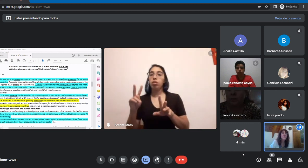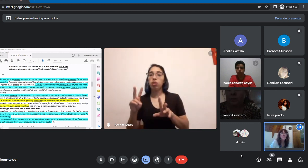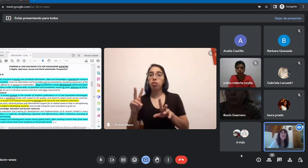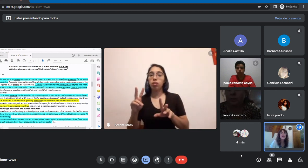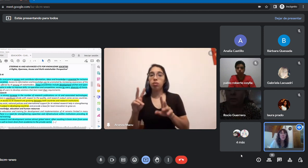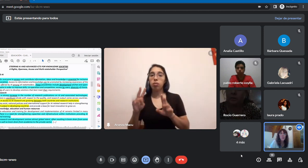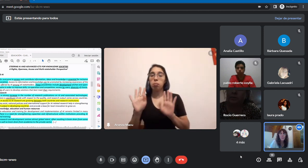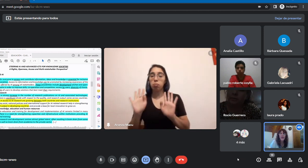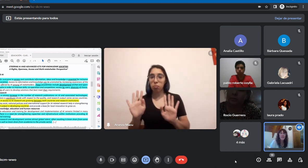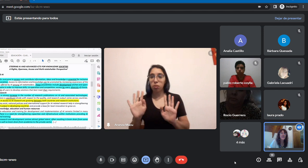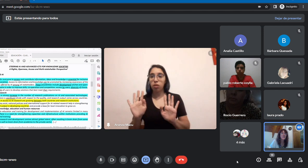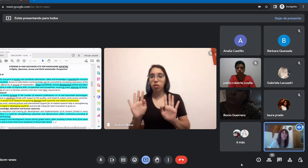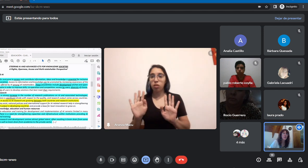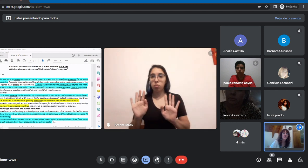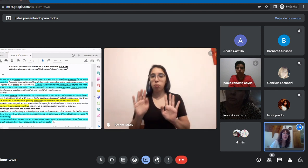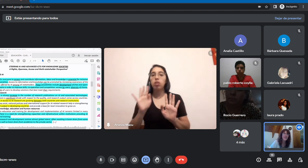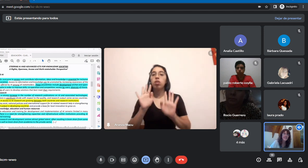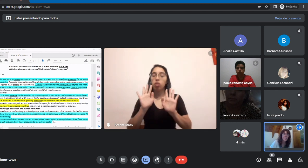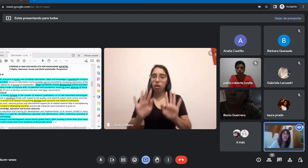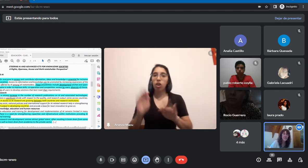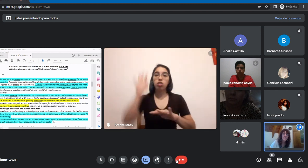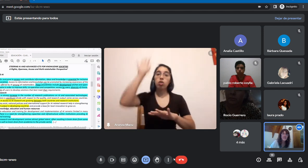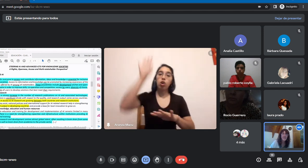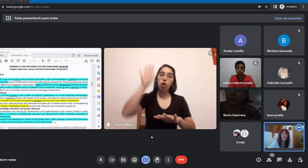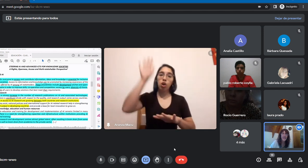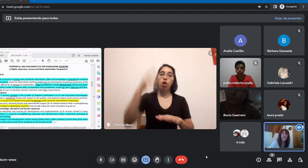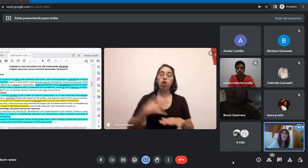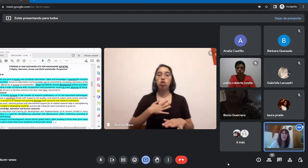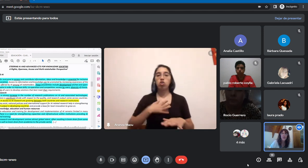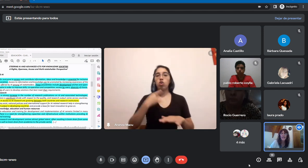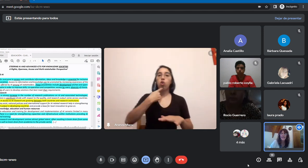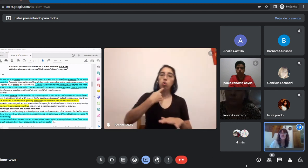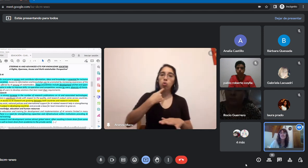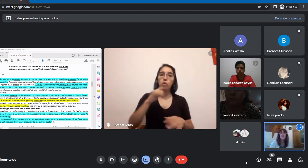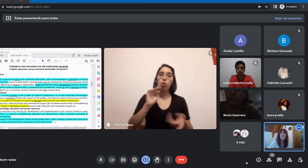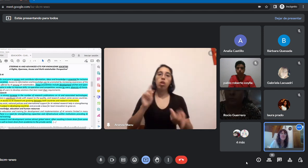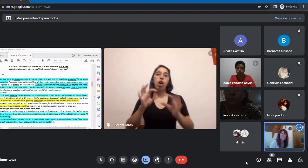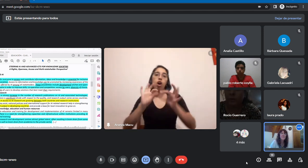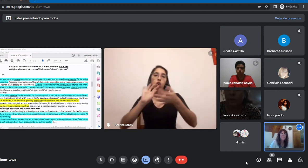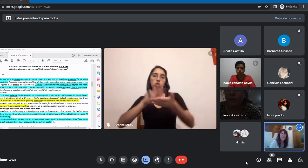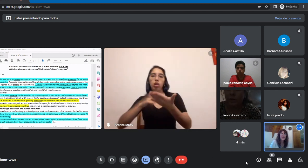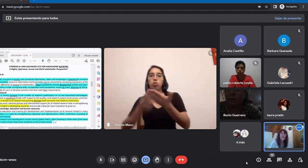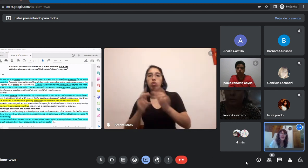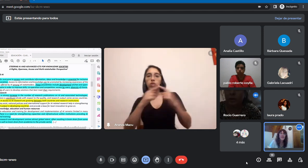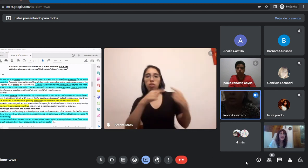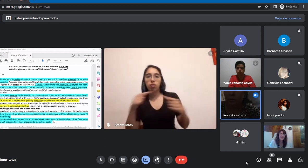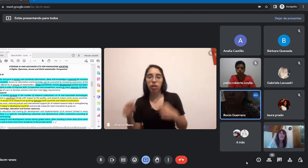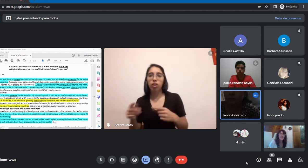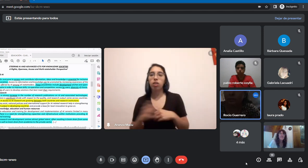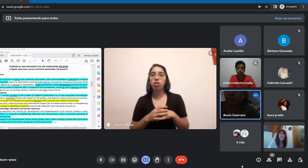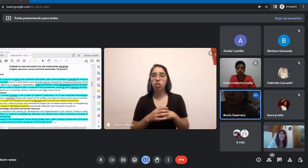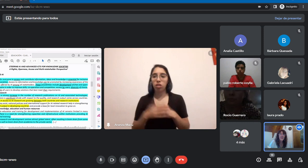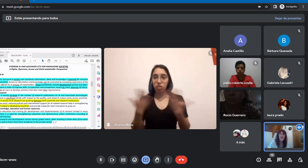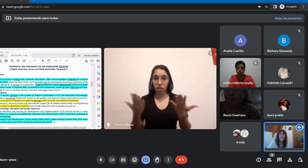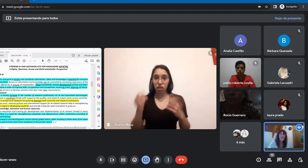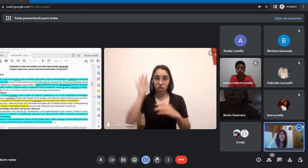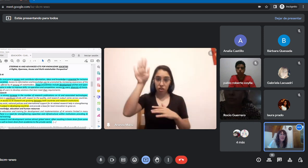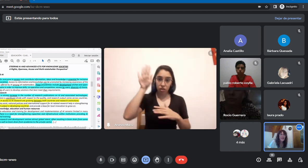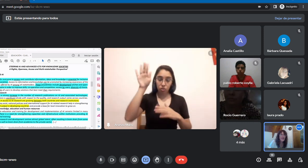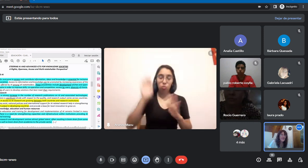pero interrumpan, digan yo tengo otra versión, ¿sí? Para eso son las clases. Bueno.